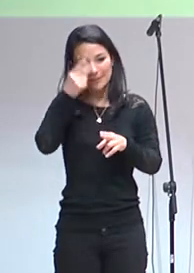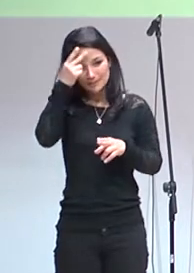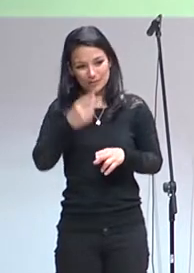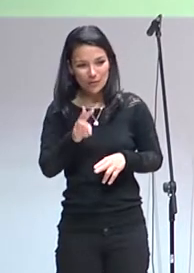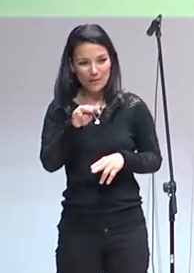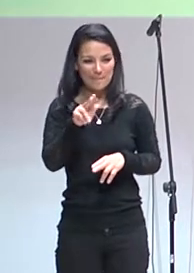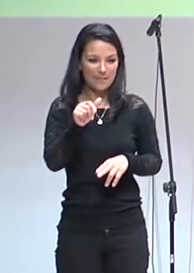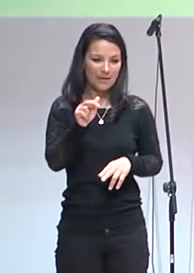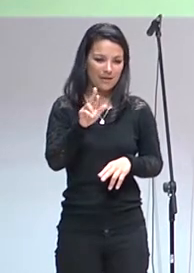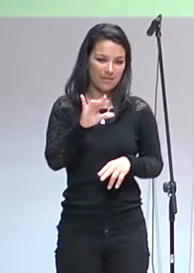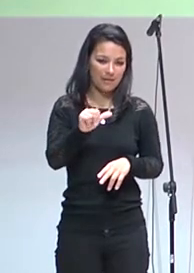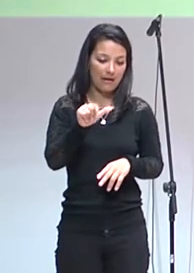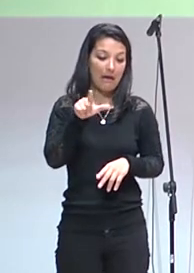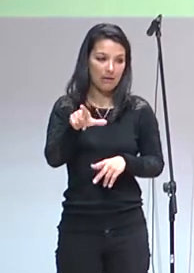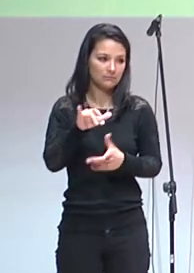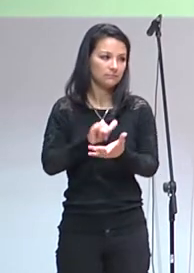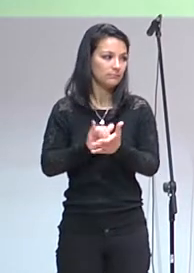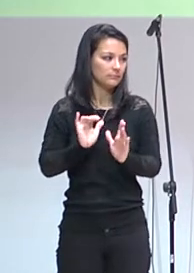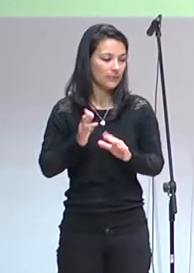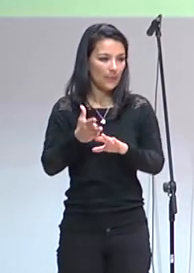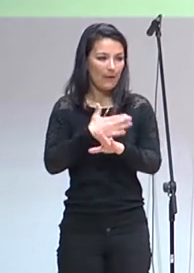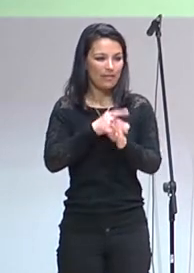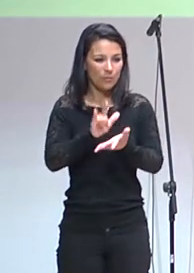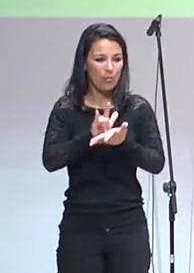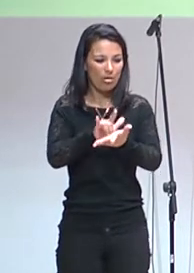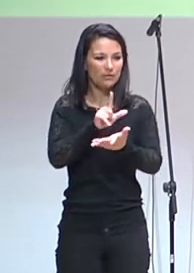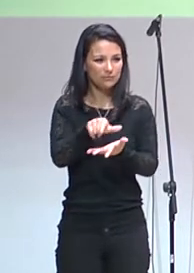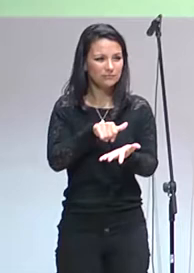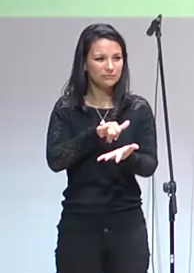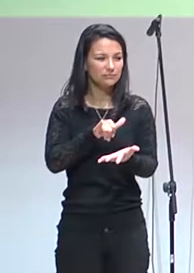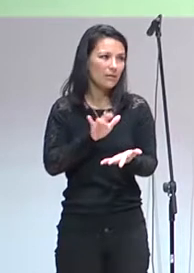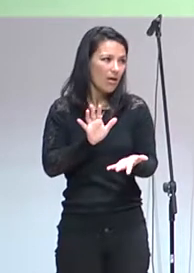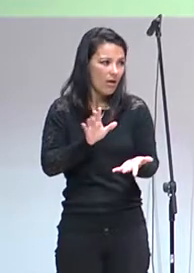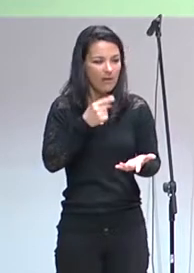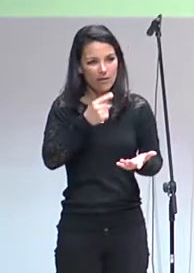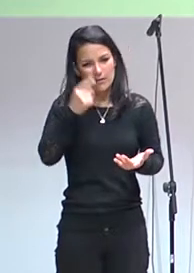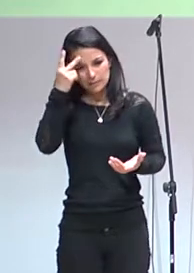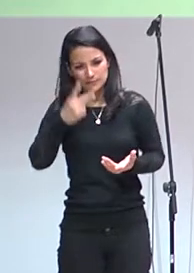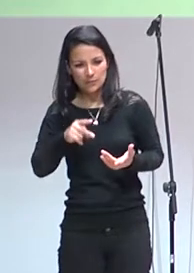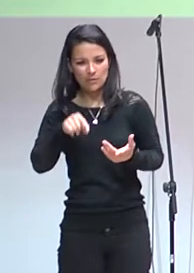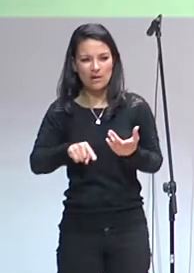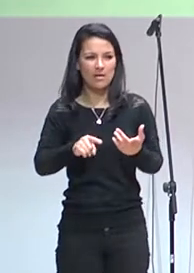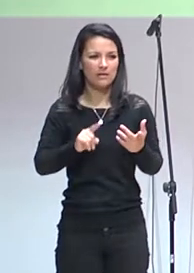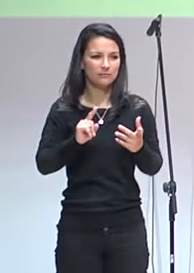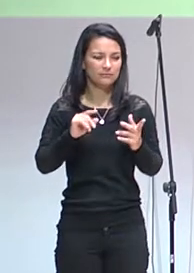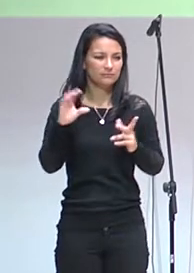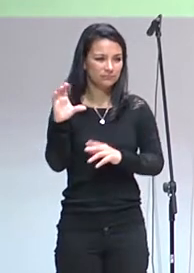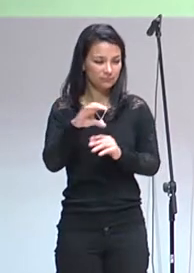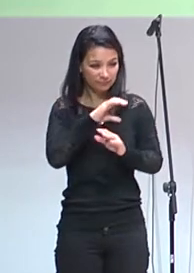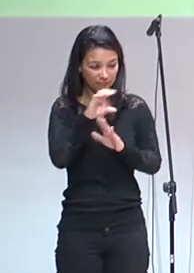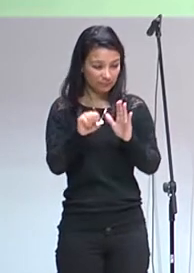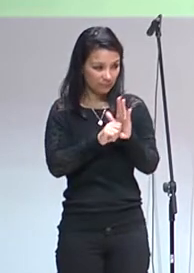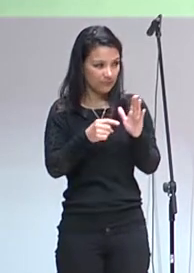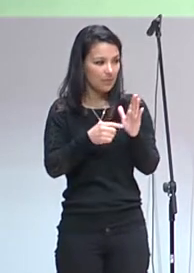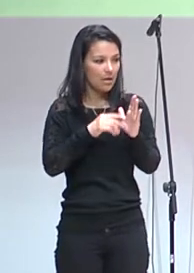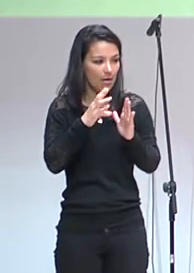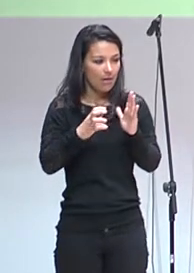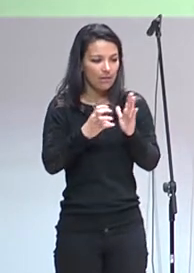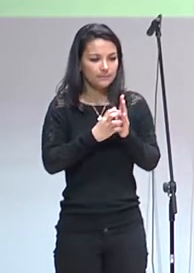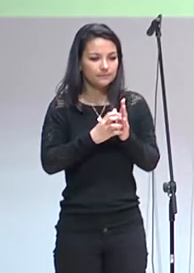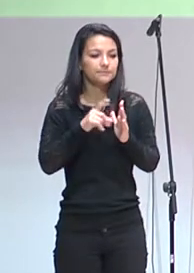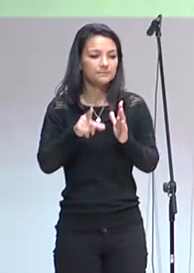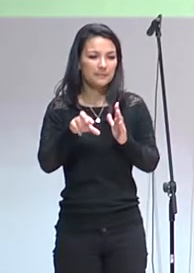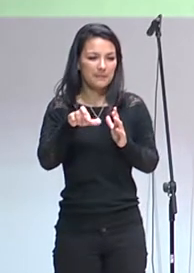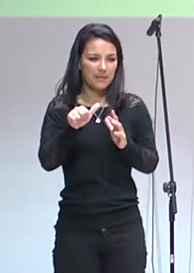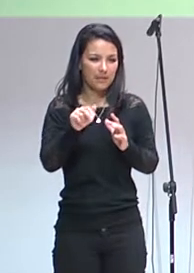en contraprestación al modelo pues, eurocéntrico de la historia patria. Ese concepto de historia matria pues,